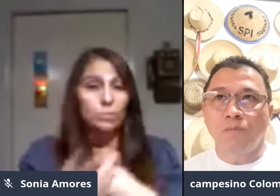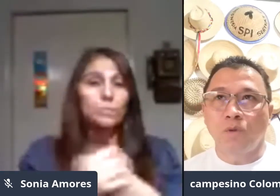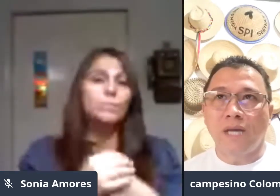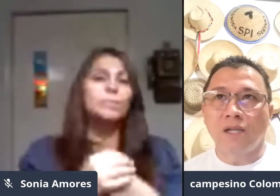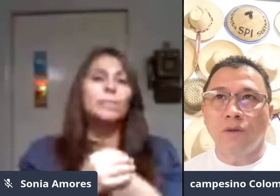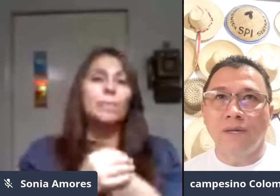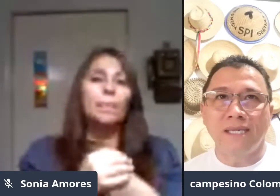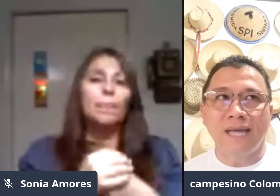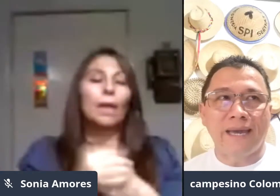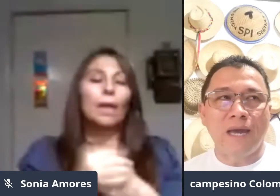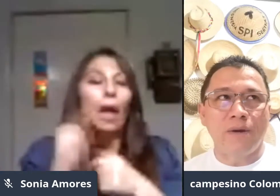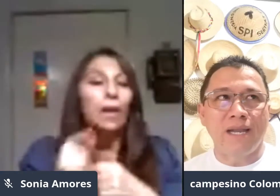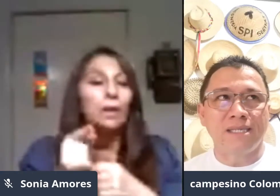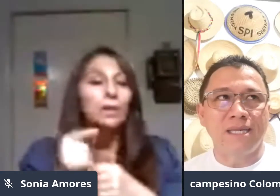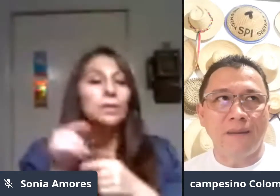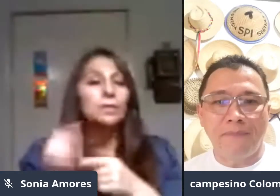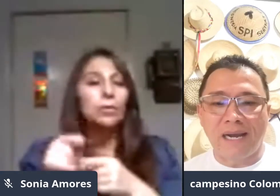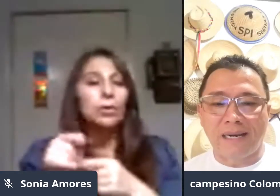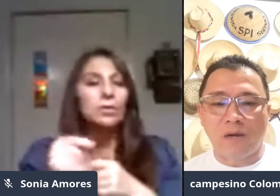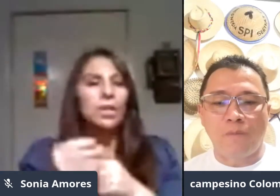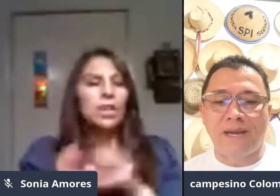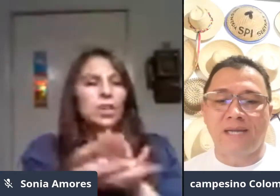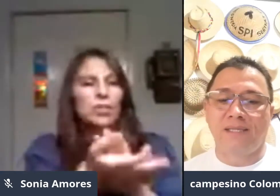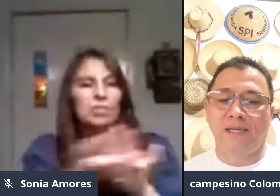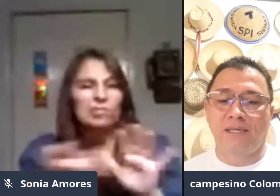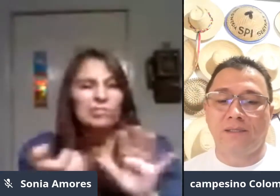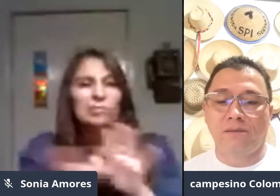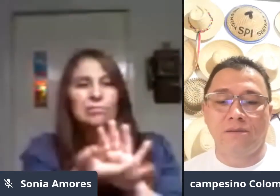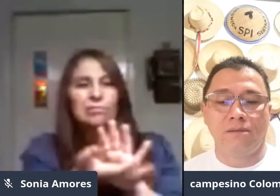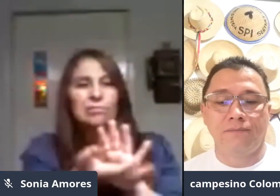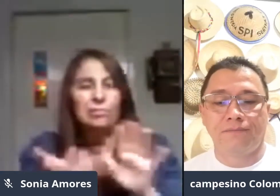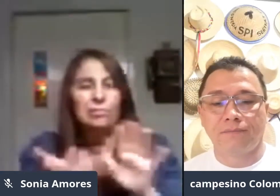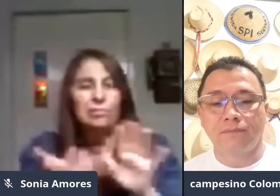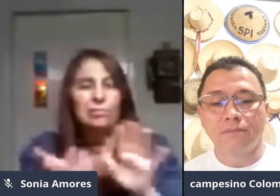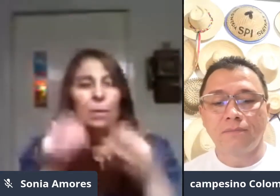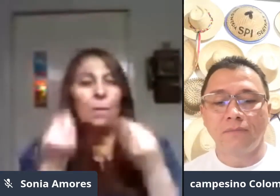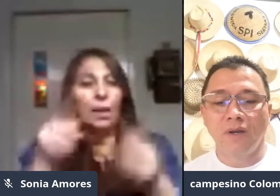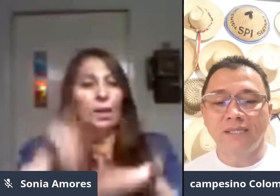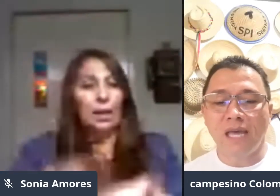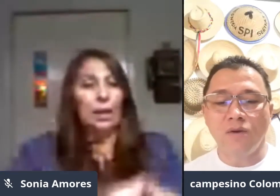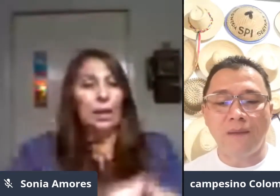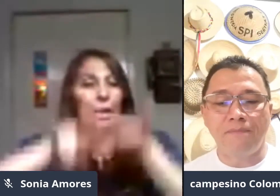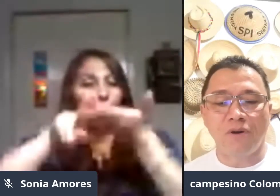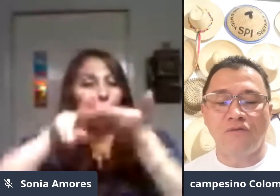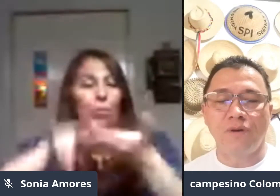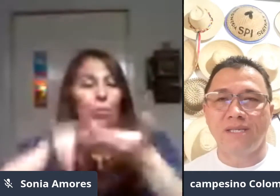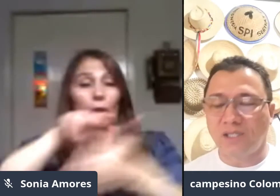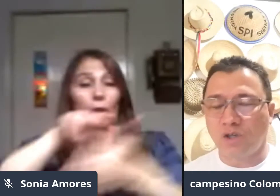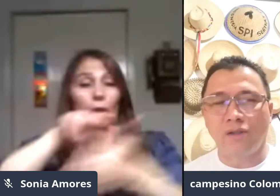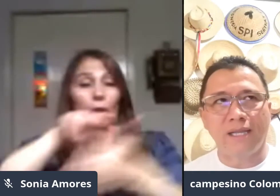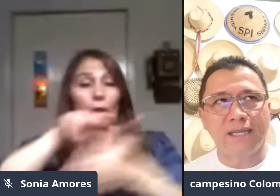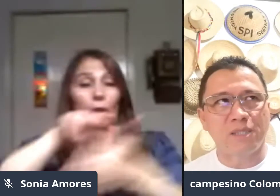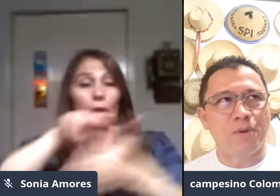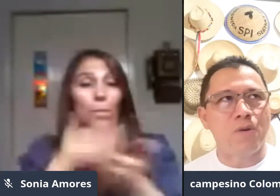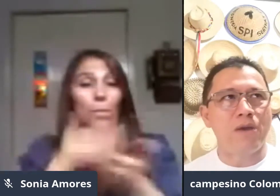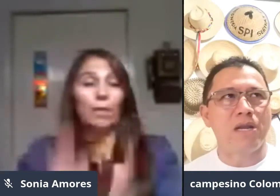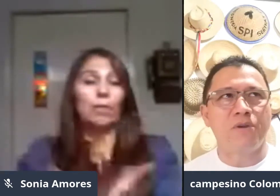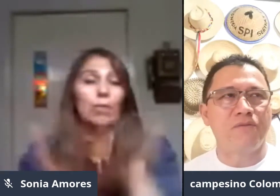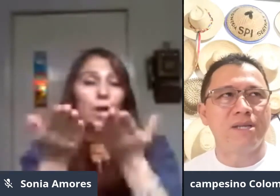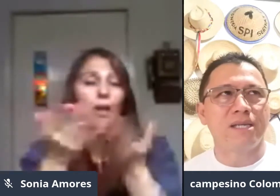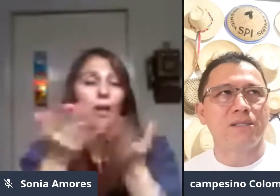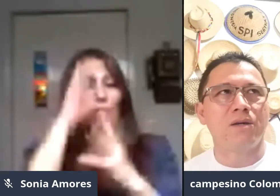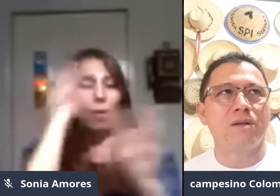a disputar todo este saqueo que necesitan para recuperarse de esto. Entonces hay una profundización del despojo,